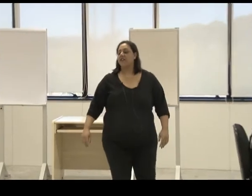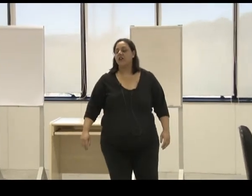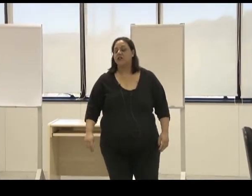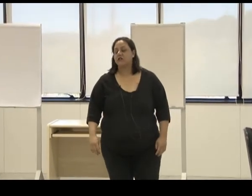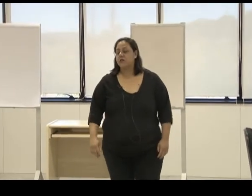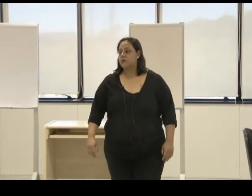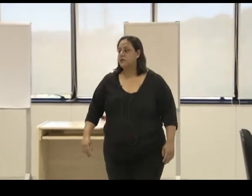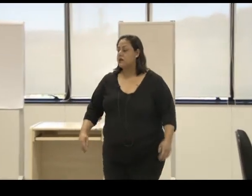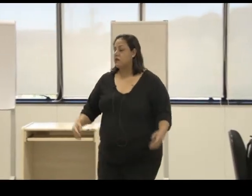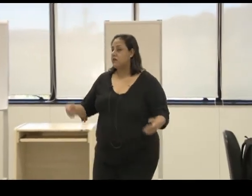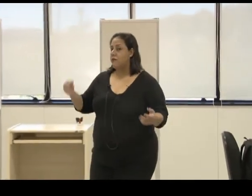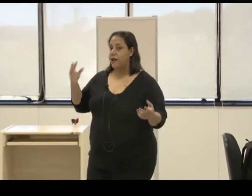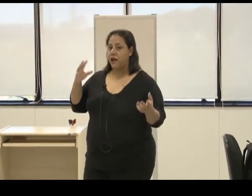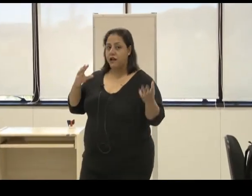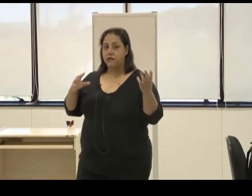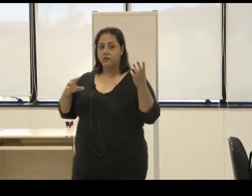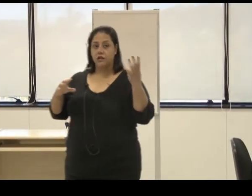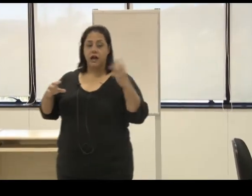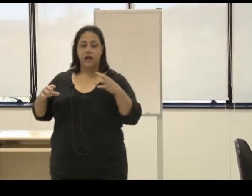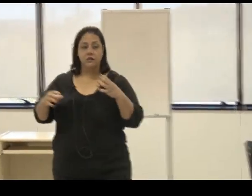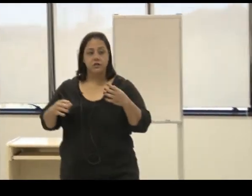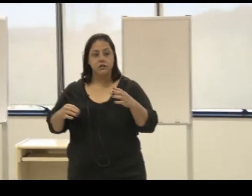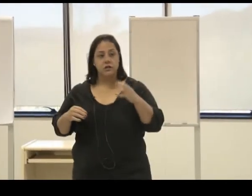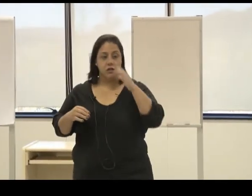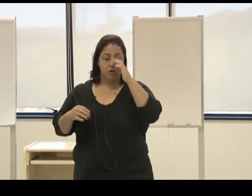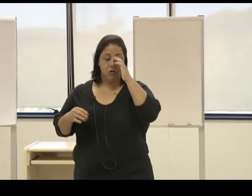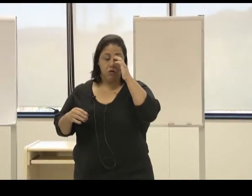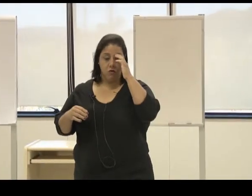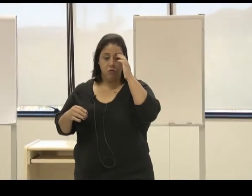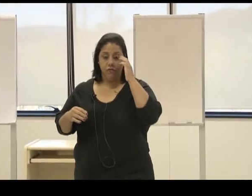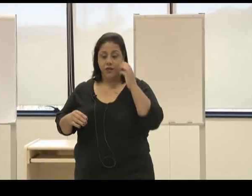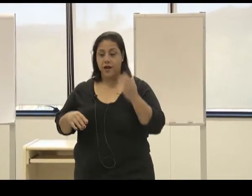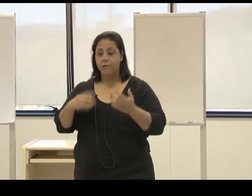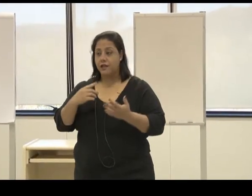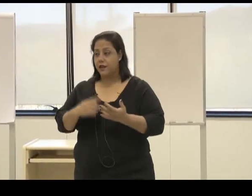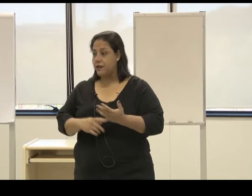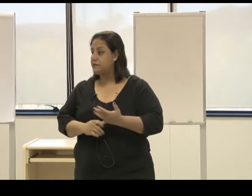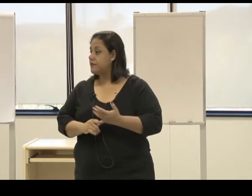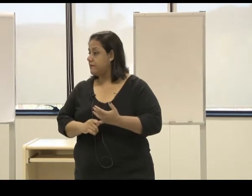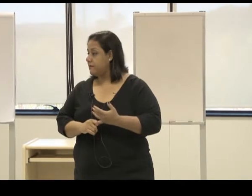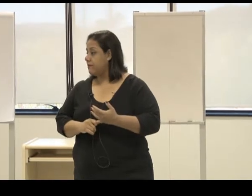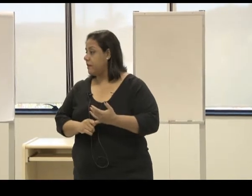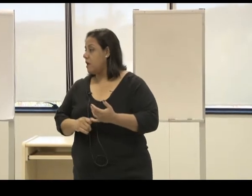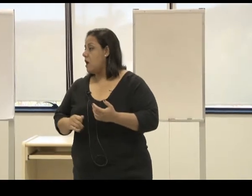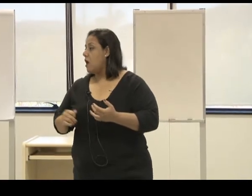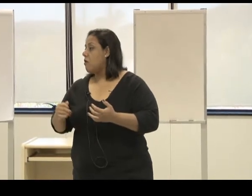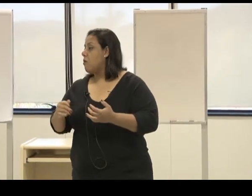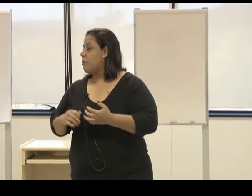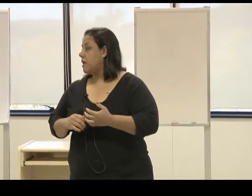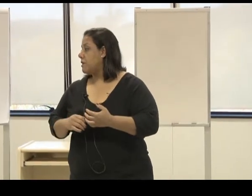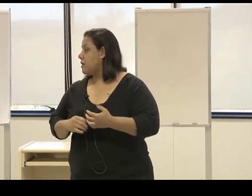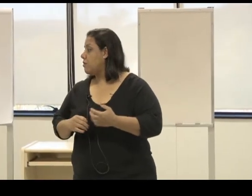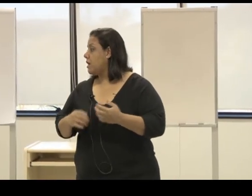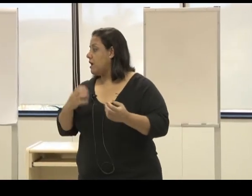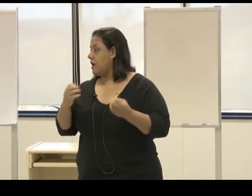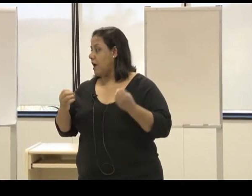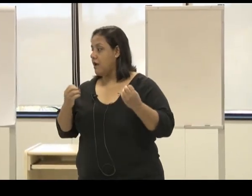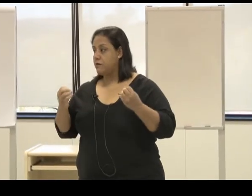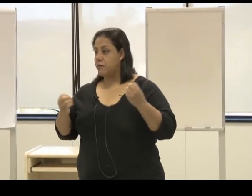Nós vamos, então, trabalhar nessa unidade com rapidez, compreender o que é esse processo